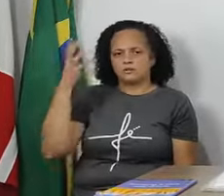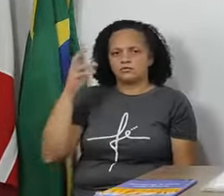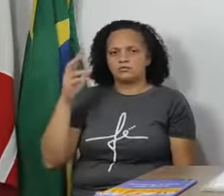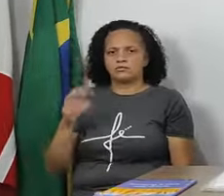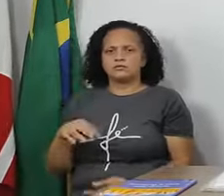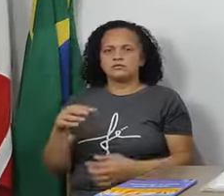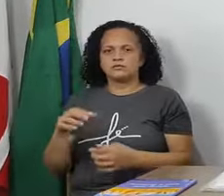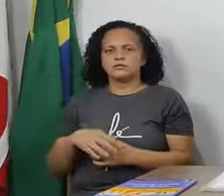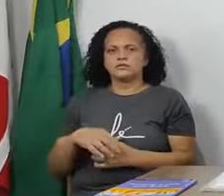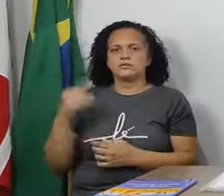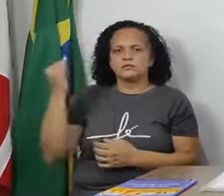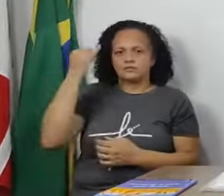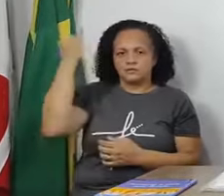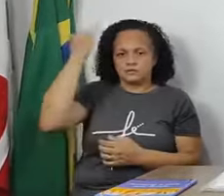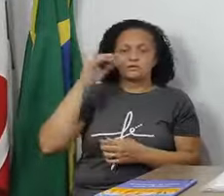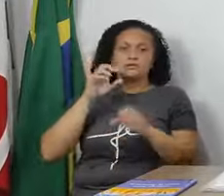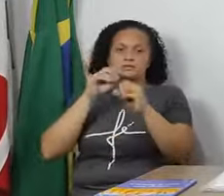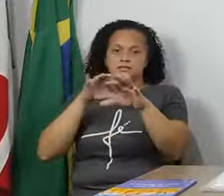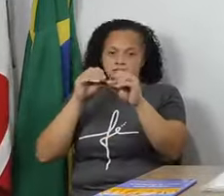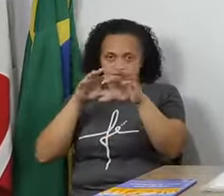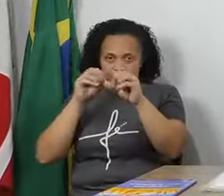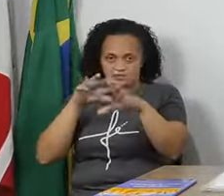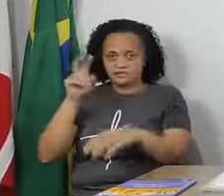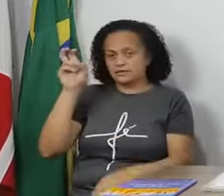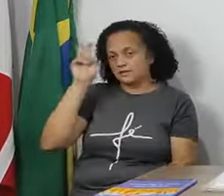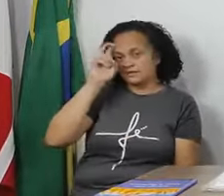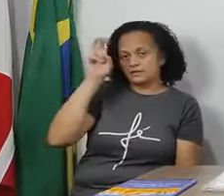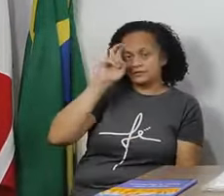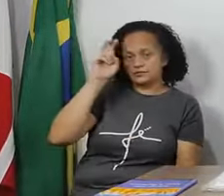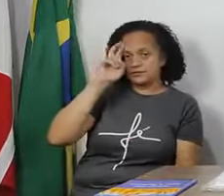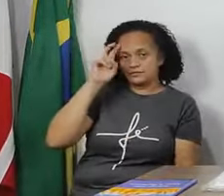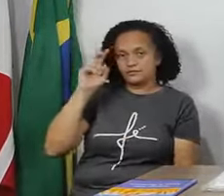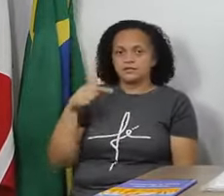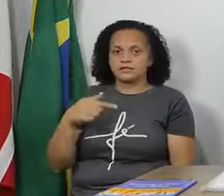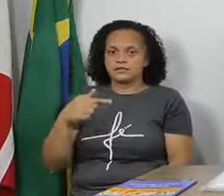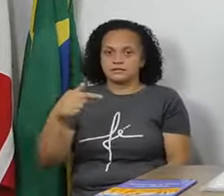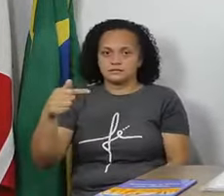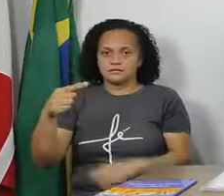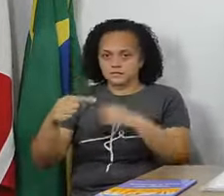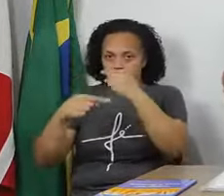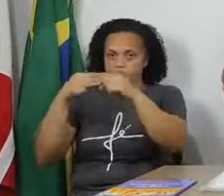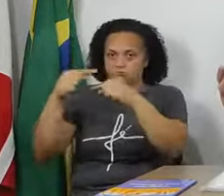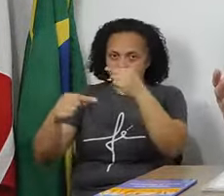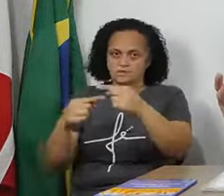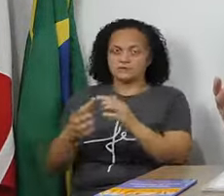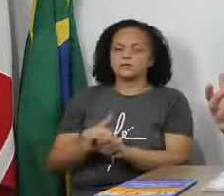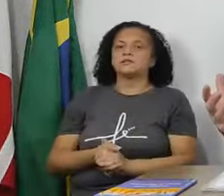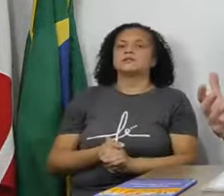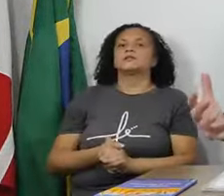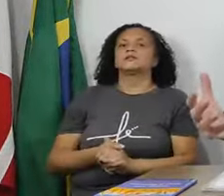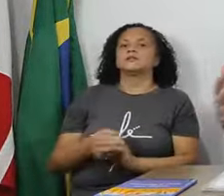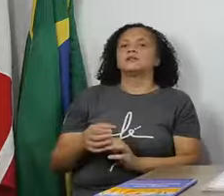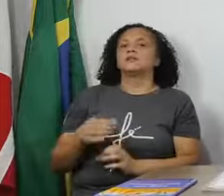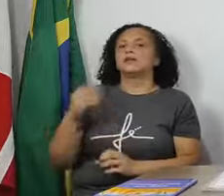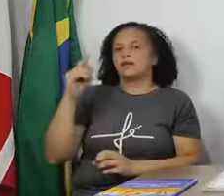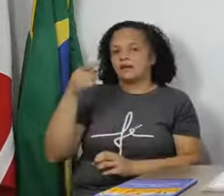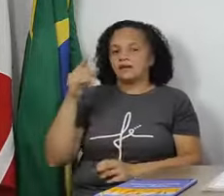vamos ensinar quinta que vem, dessa semana mesmo, depois de amanhã, sobre a importância